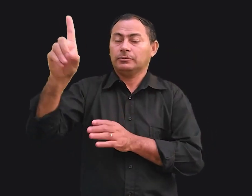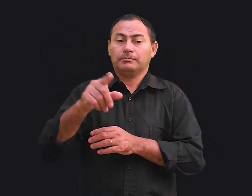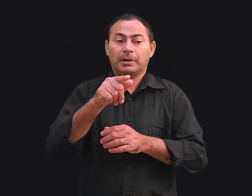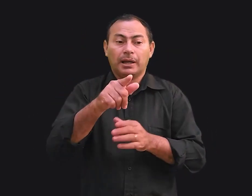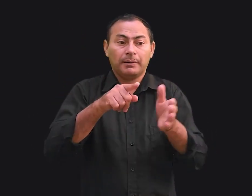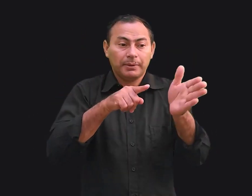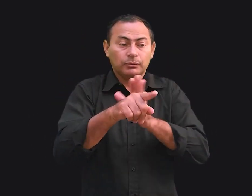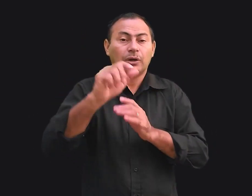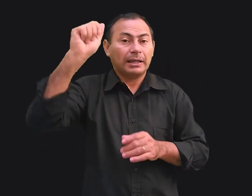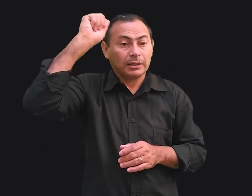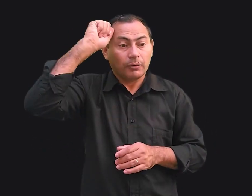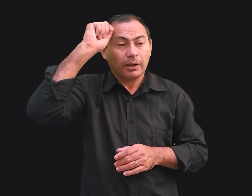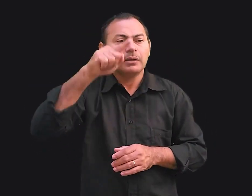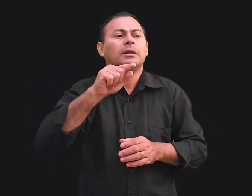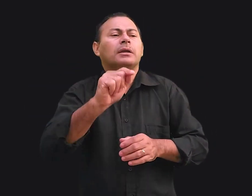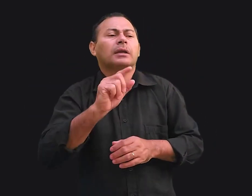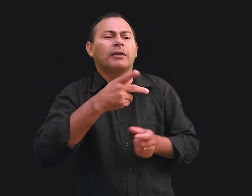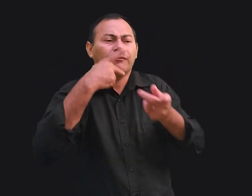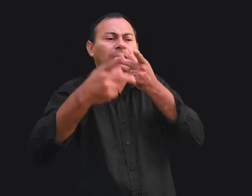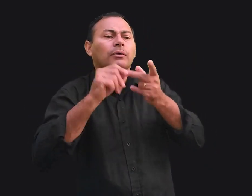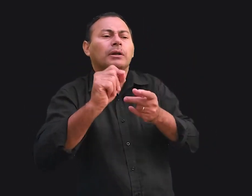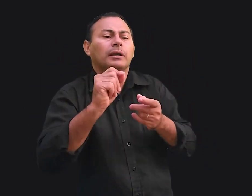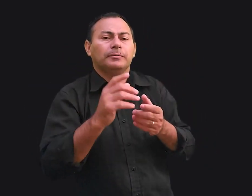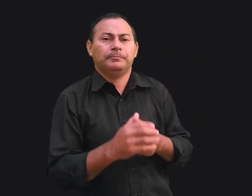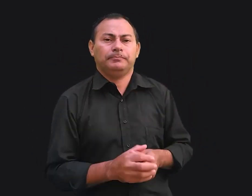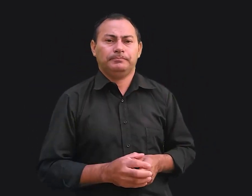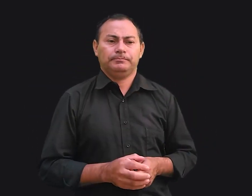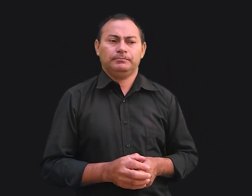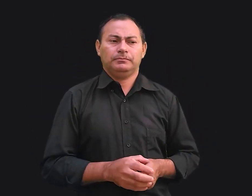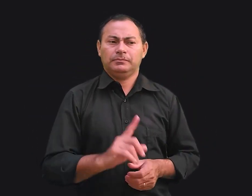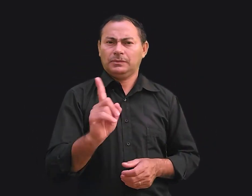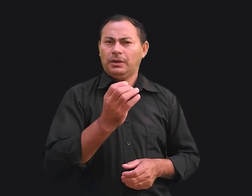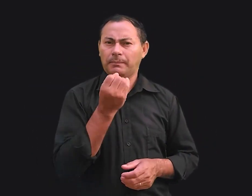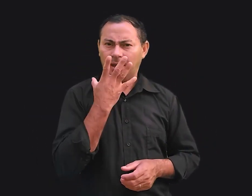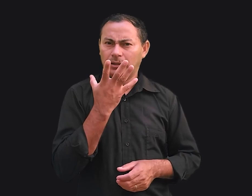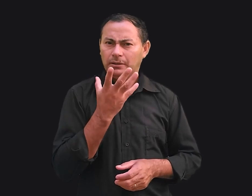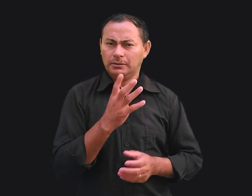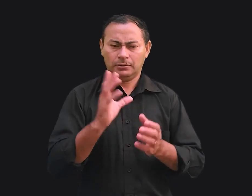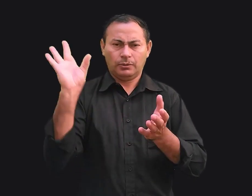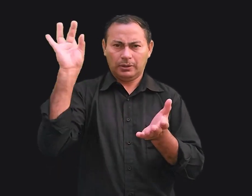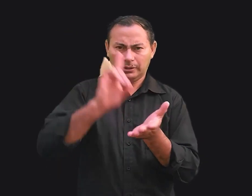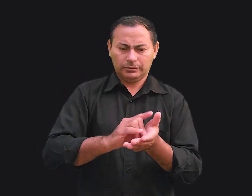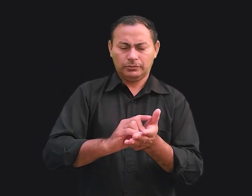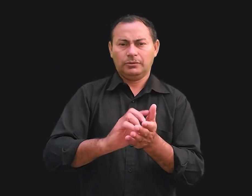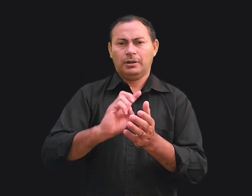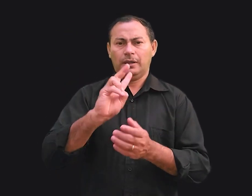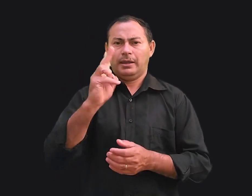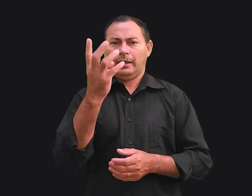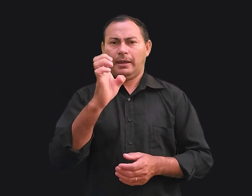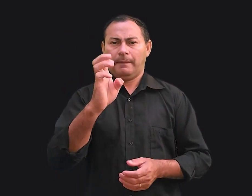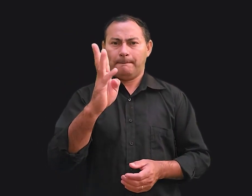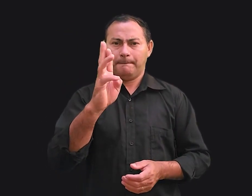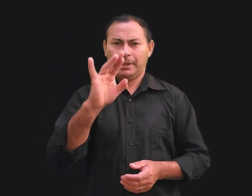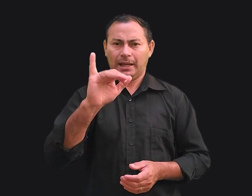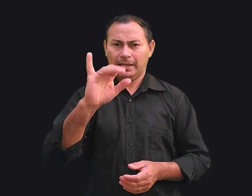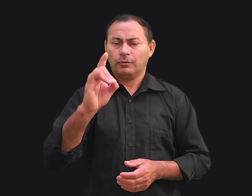para Adão foi, quem lhe disse? Não é bem assim que está no original em hebraico. Outra tradução